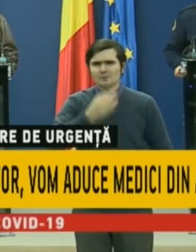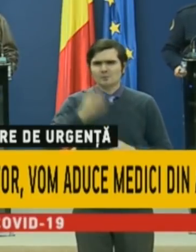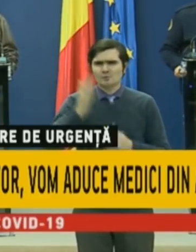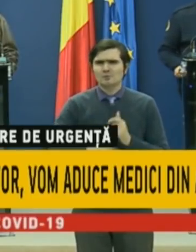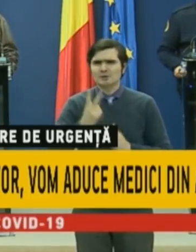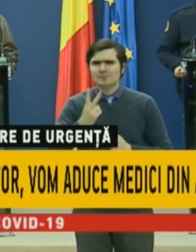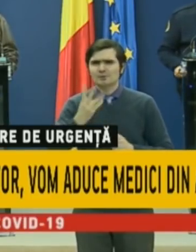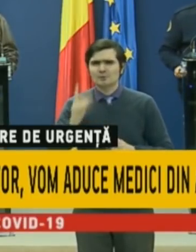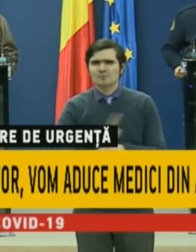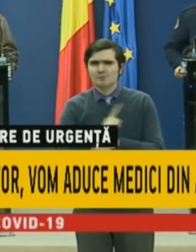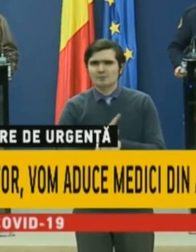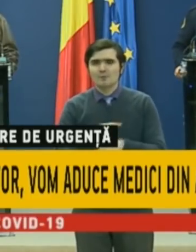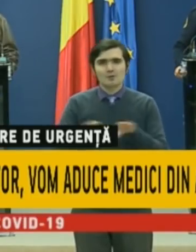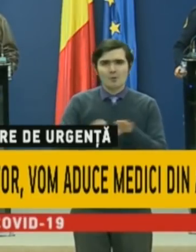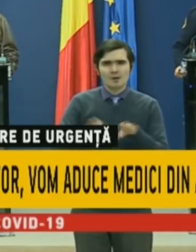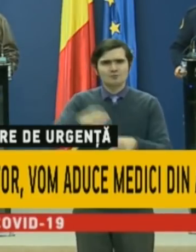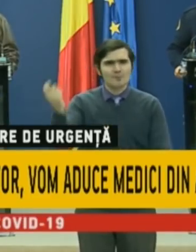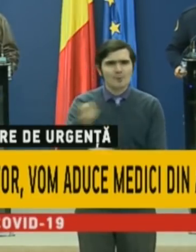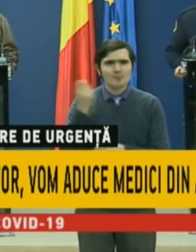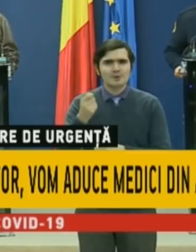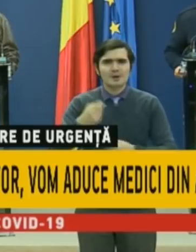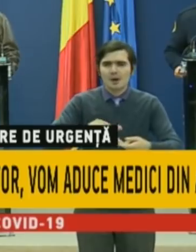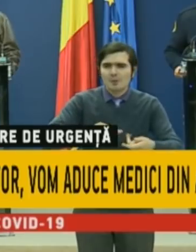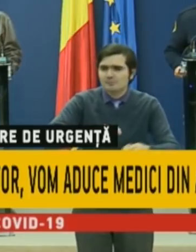ultimele 24 de ore colegii pompieri au